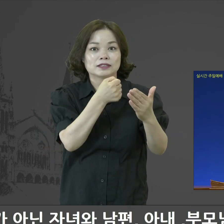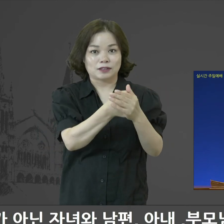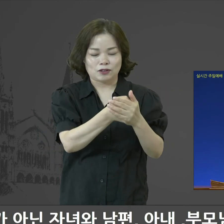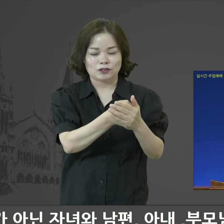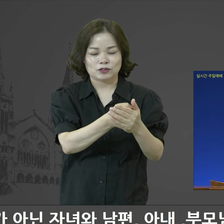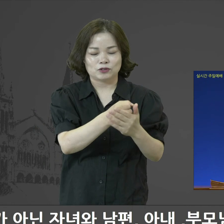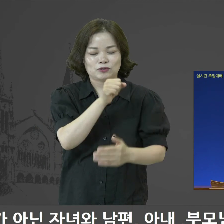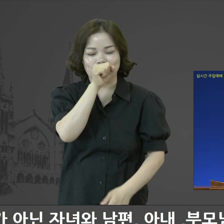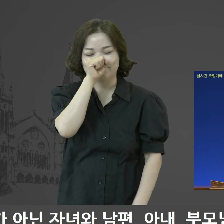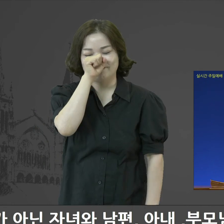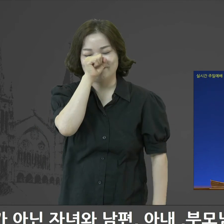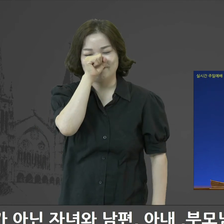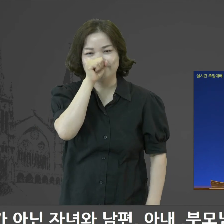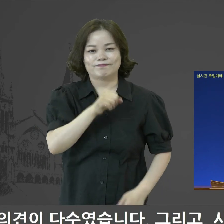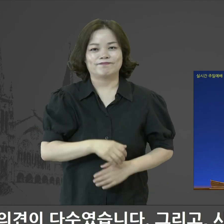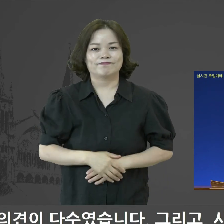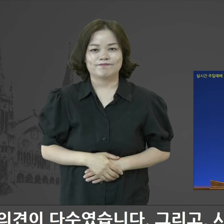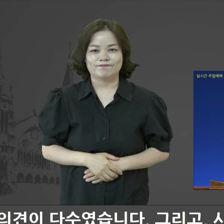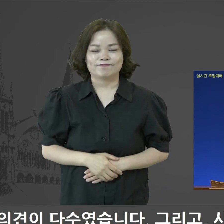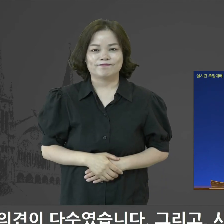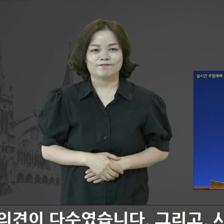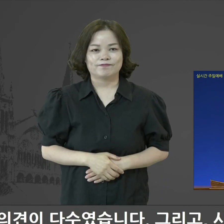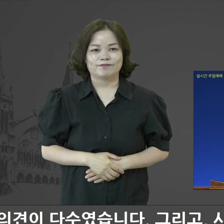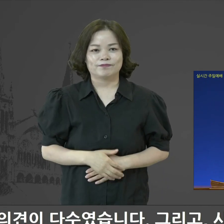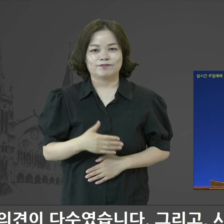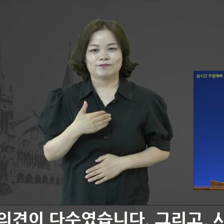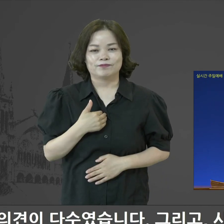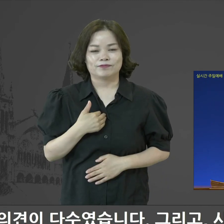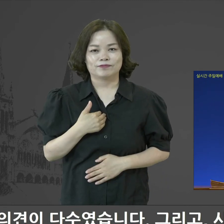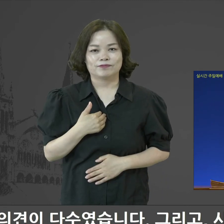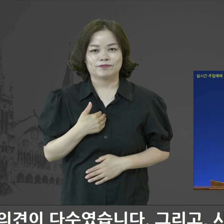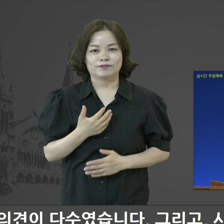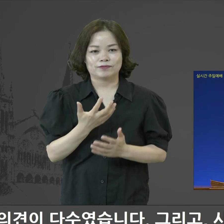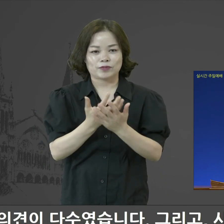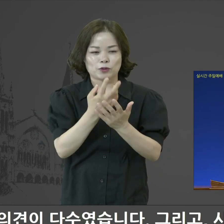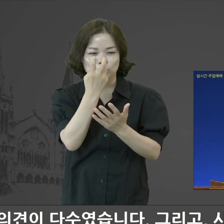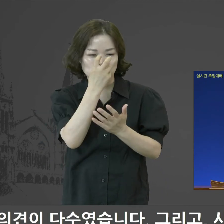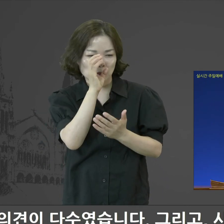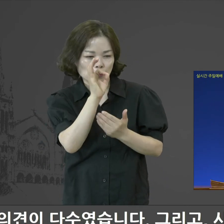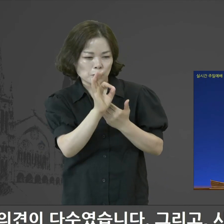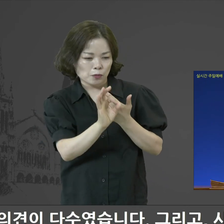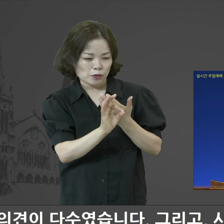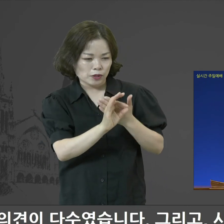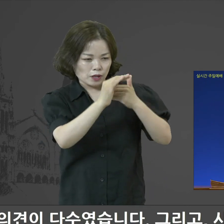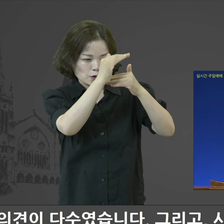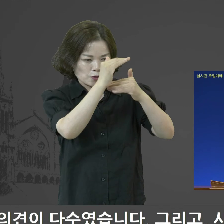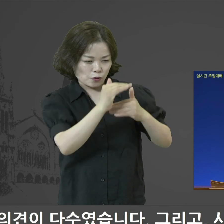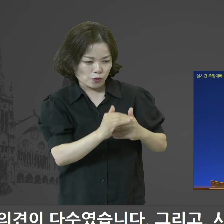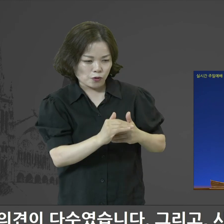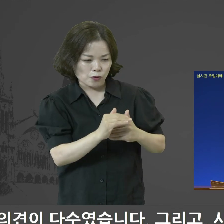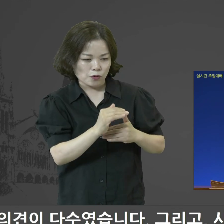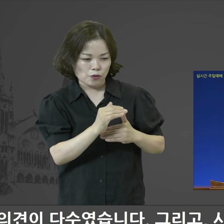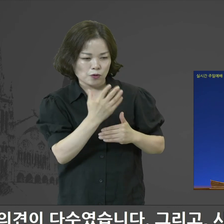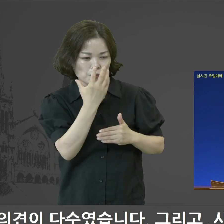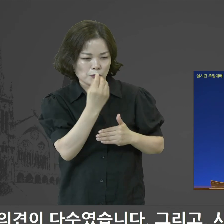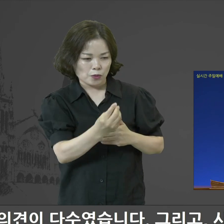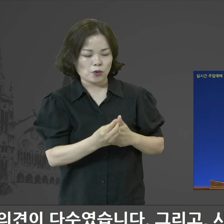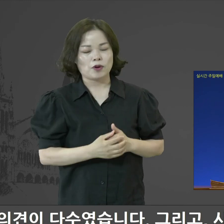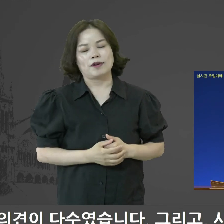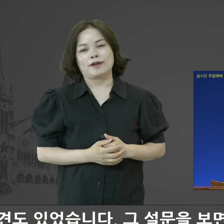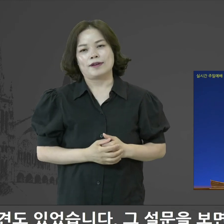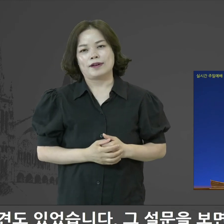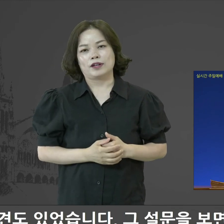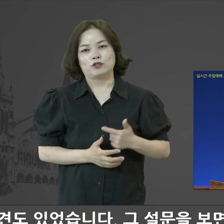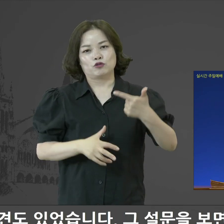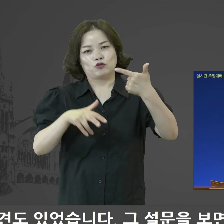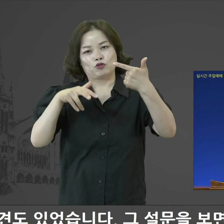하니까 참 좋습니다. 저는 이렇게 설문을 보면서 이런 생각이 들었습니다.